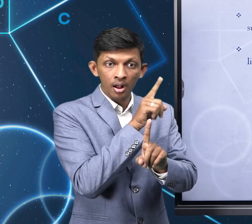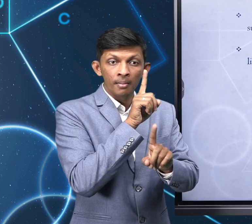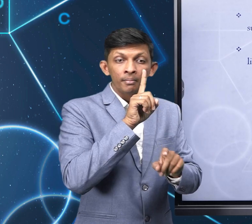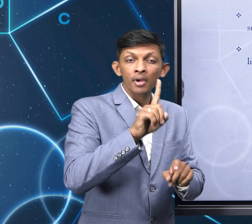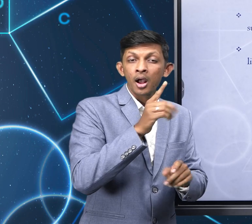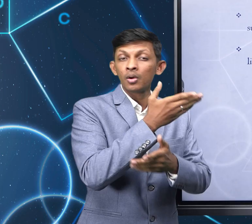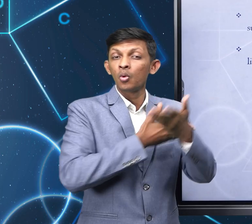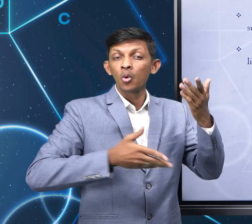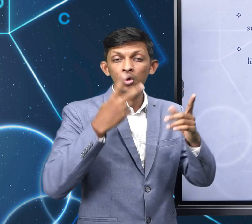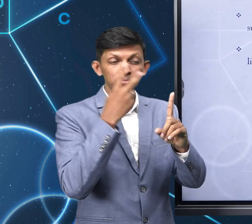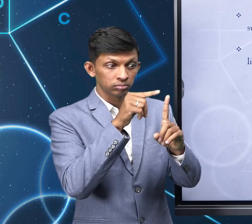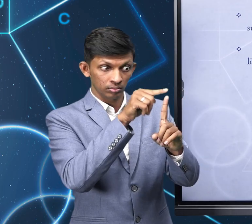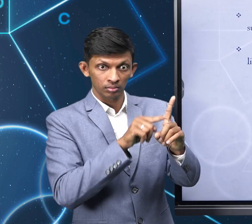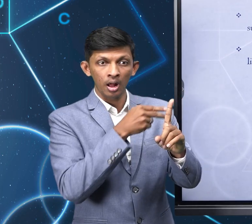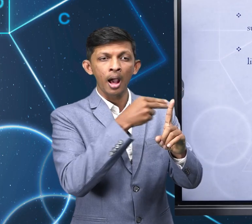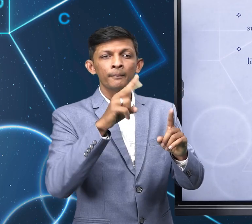2D आकाराची बनते.